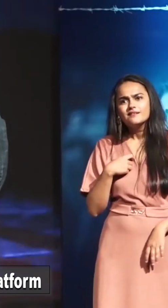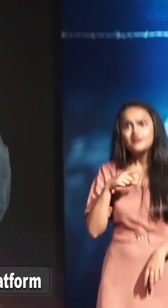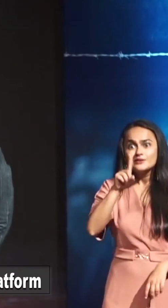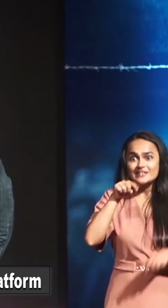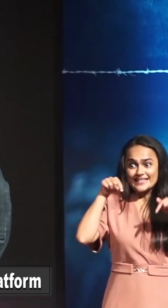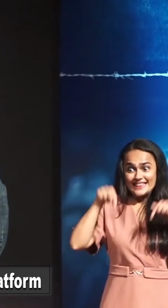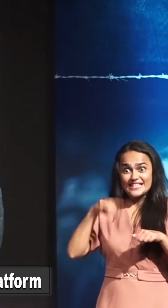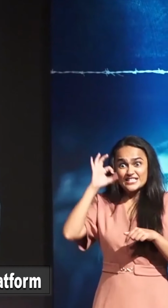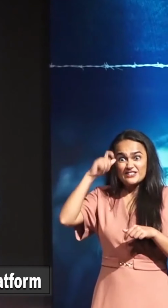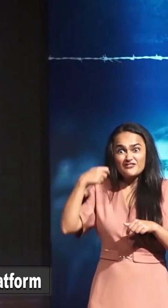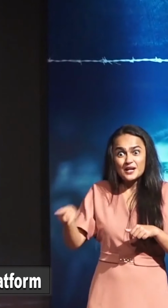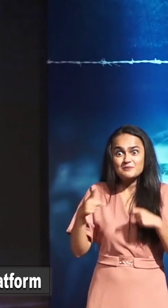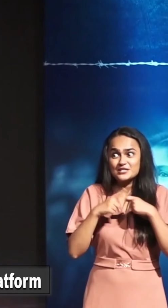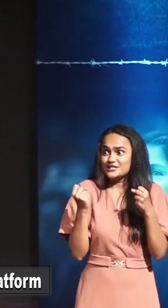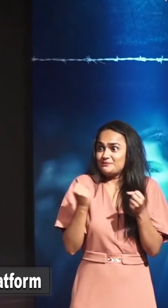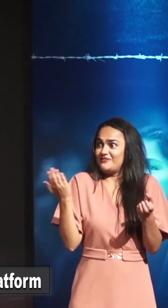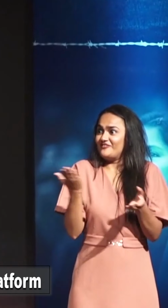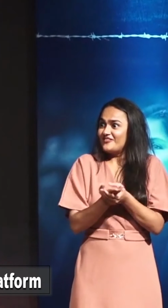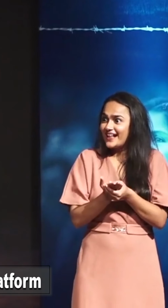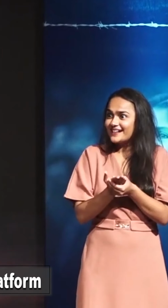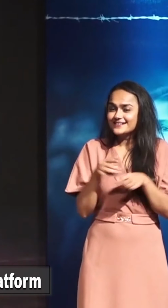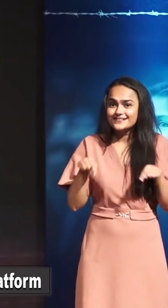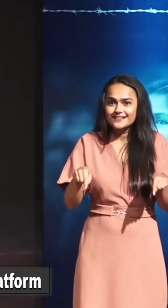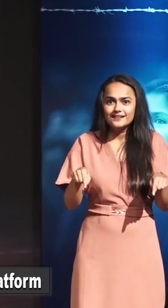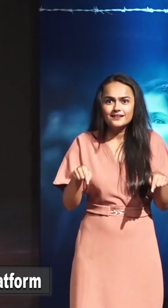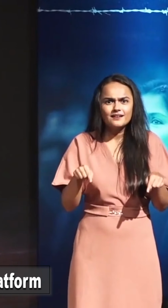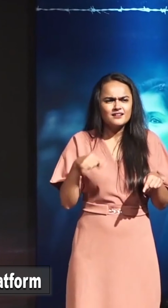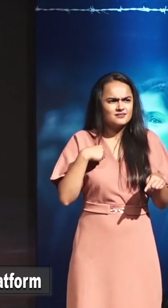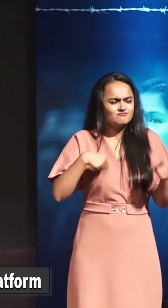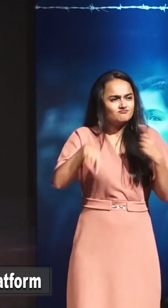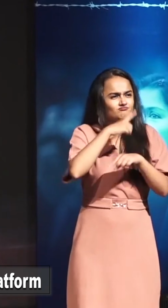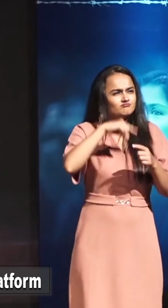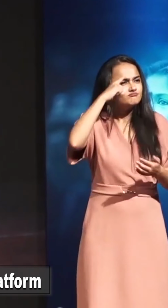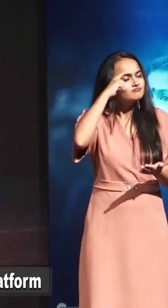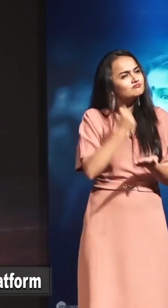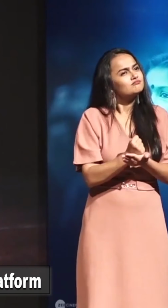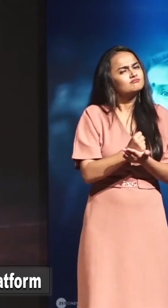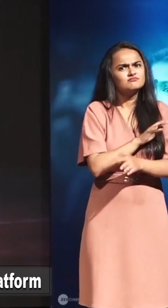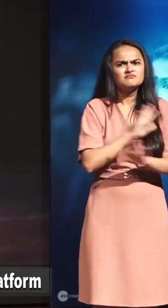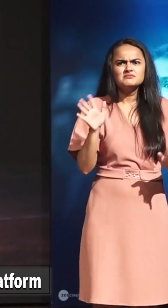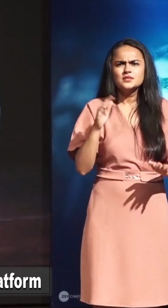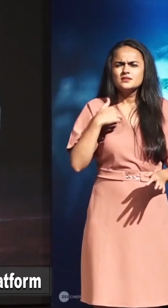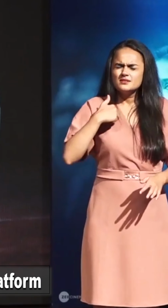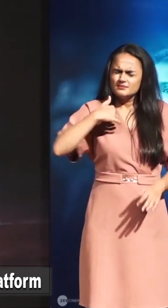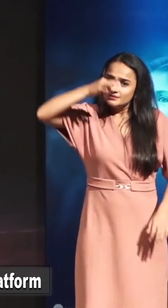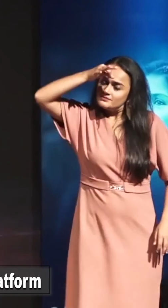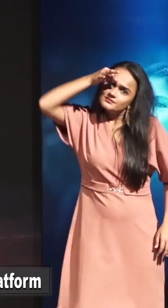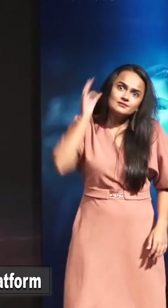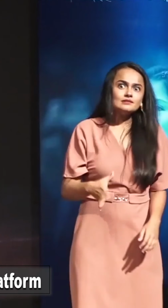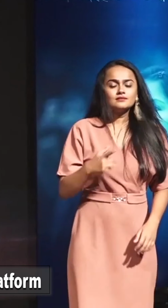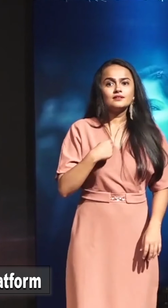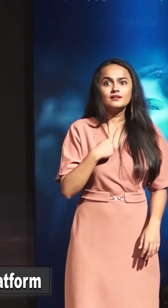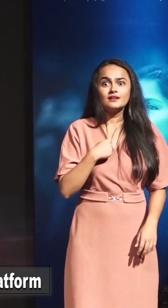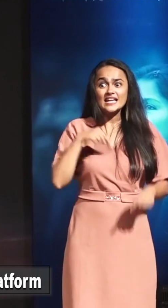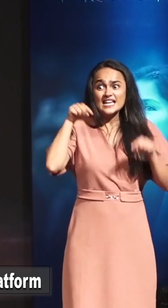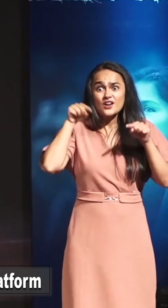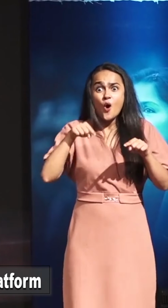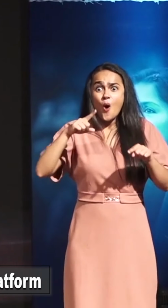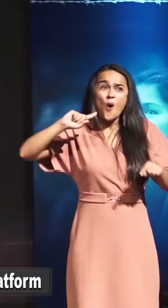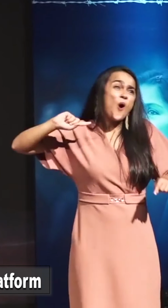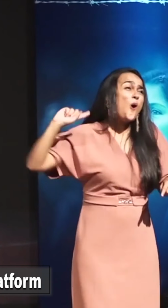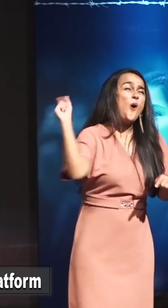फिल्म द कश्मीर फाइल्स तो फिर डिसाइड डैडी बन शोर ट्रैक